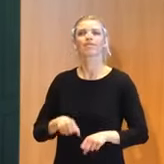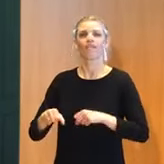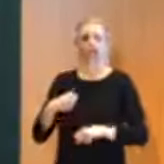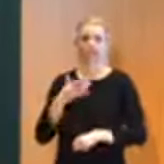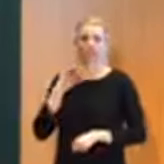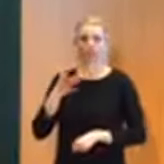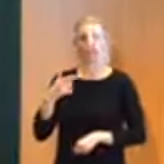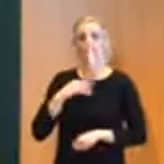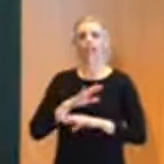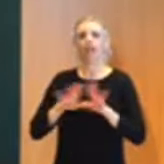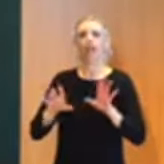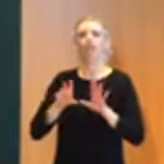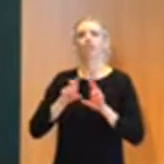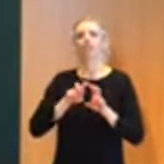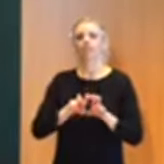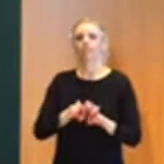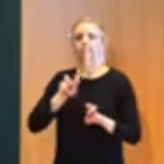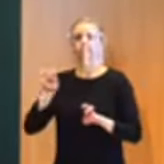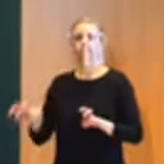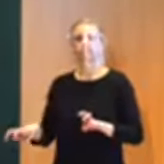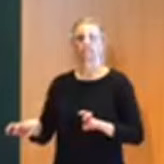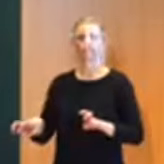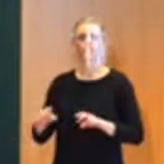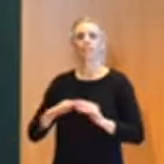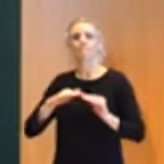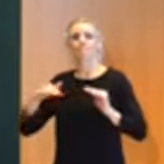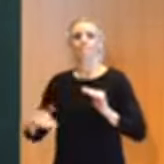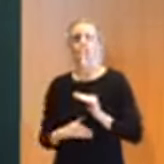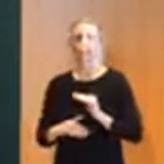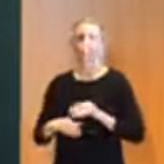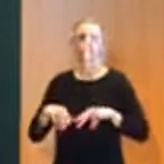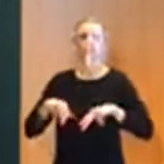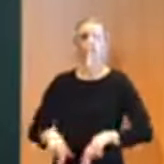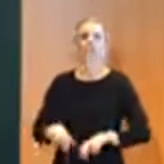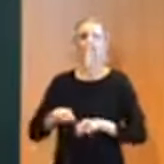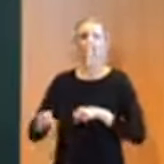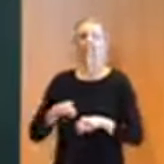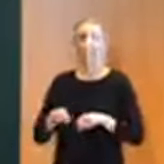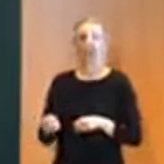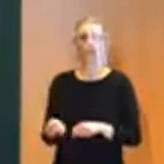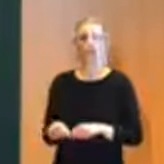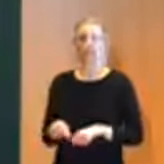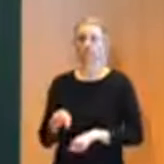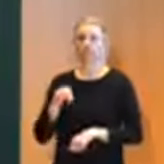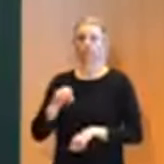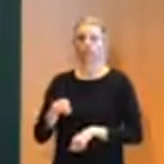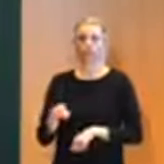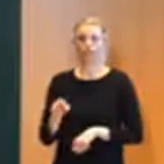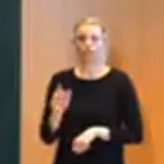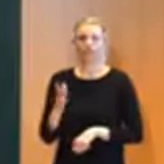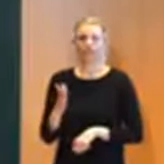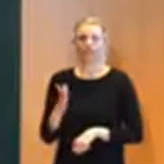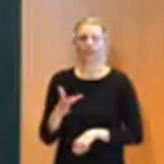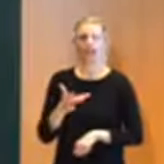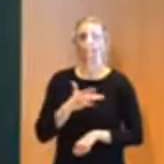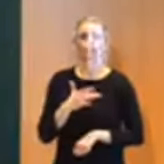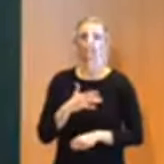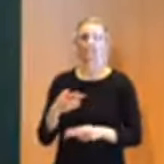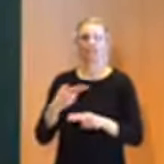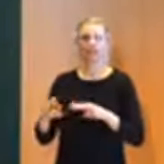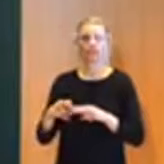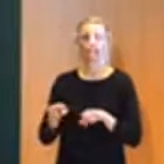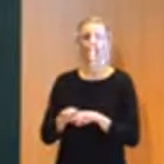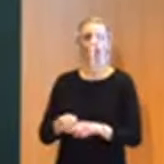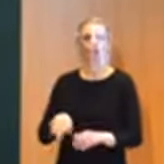presuniem zo stoličky premiéra na stoličku vicepremiéra, toto predsa nie je poctivé riešenie, toto je